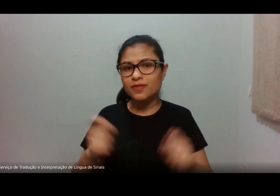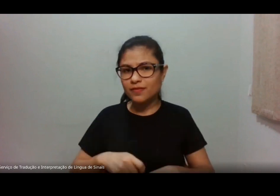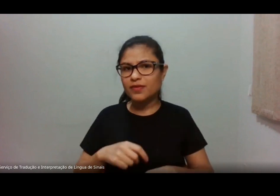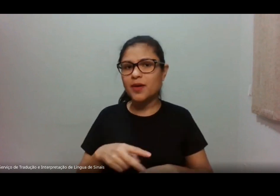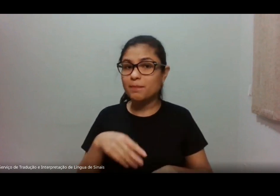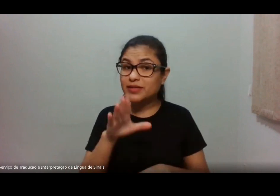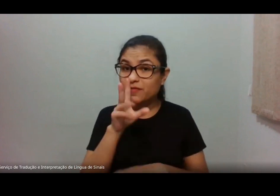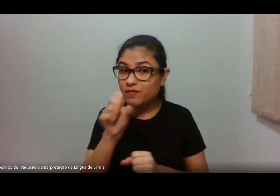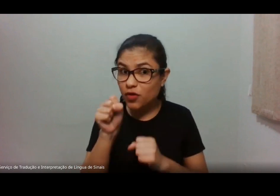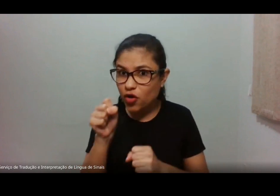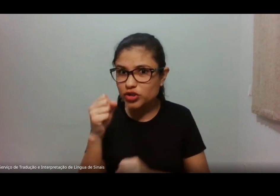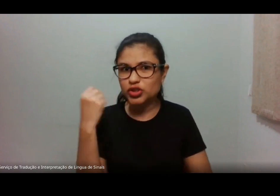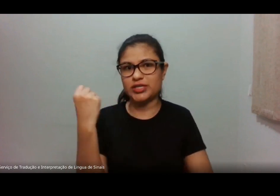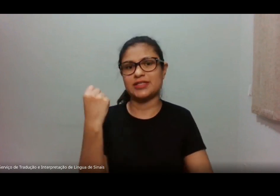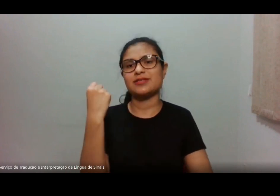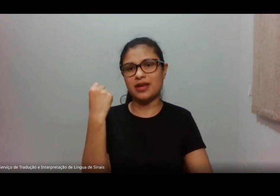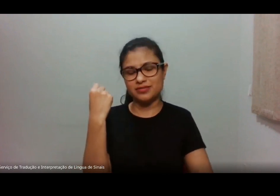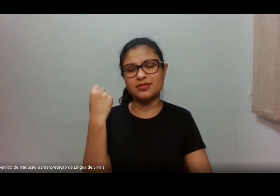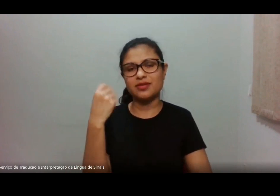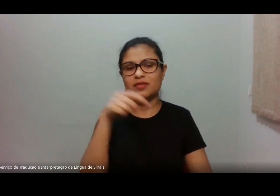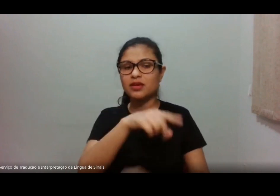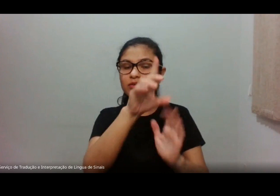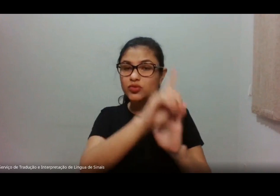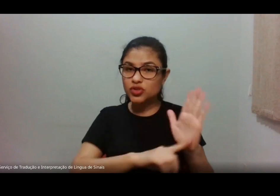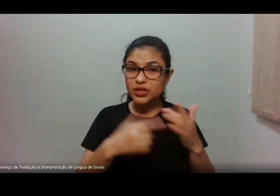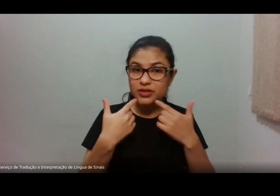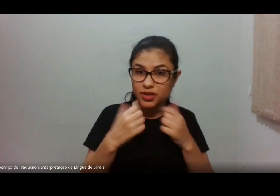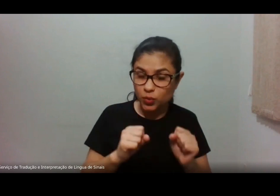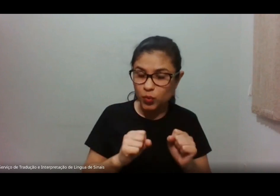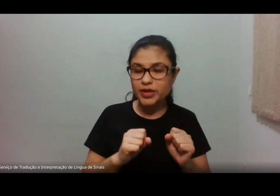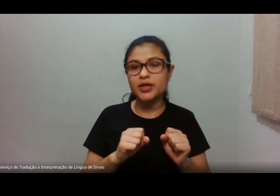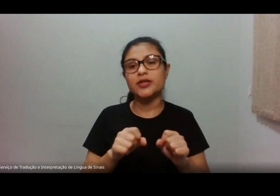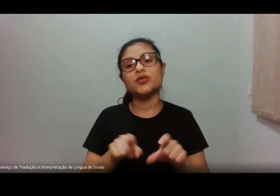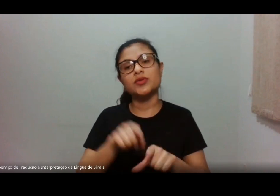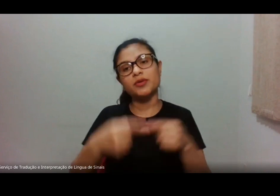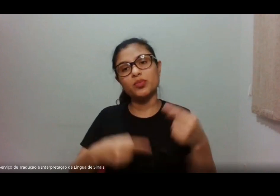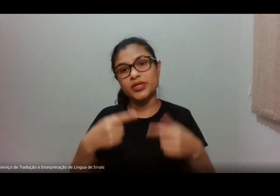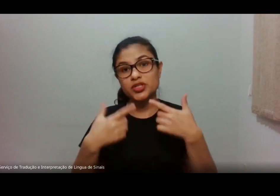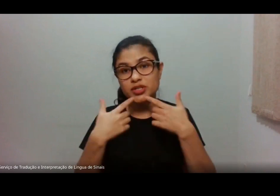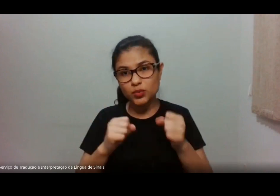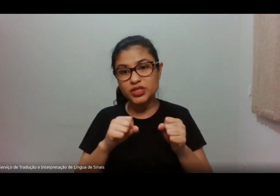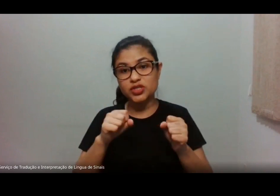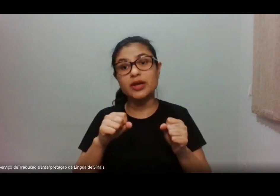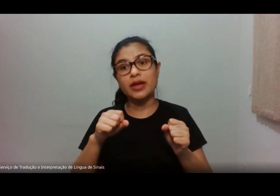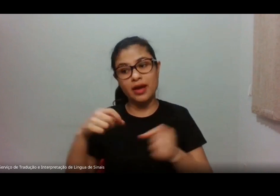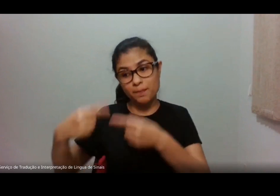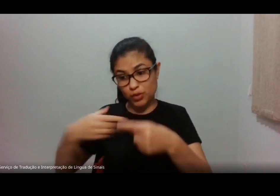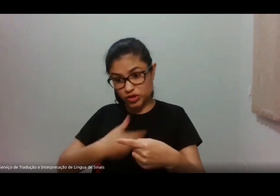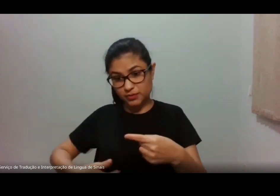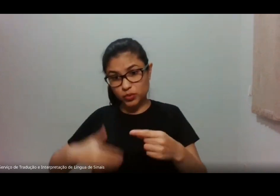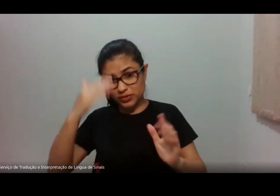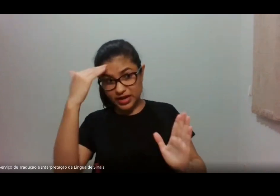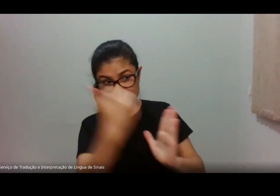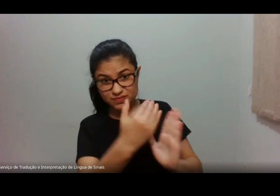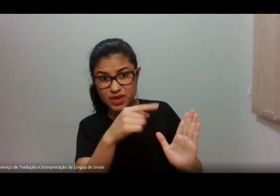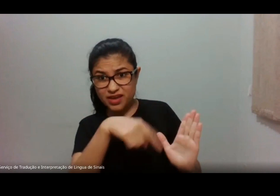nessa luta para que os direitos linguísticos e não linguísticos sejam respeitados por meio de políticas públicas que garantam